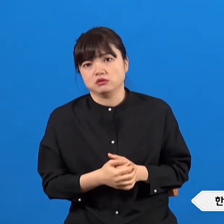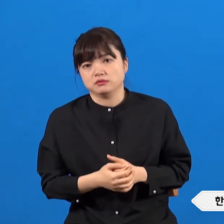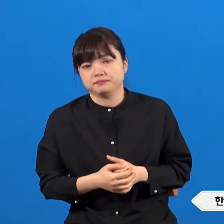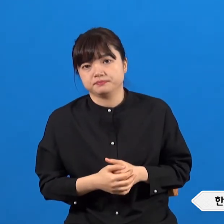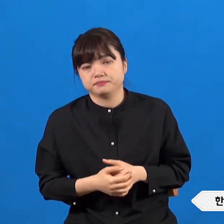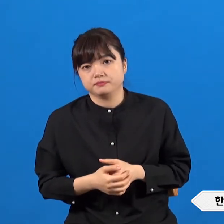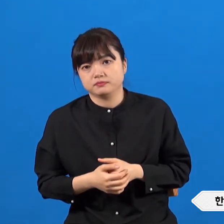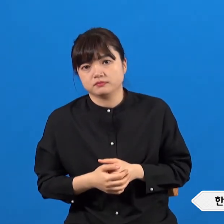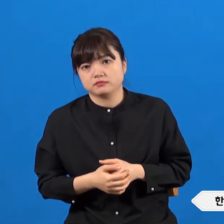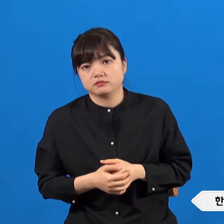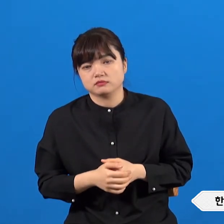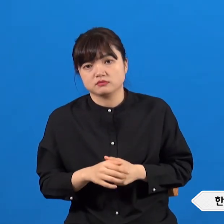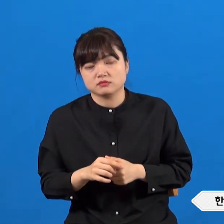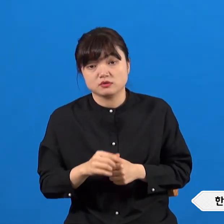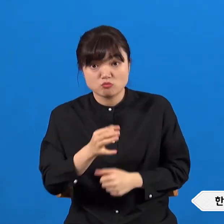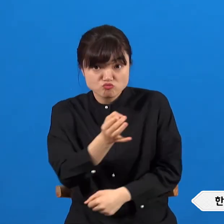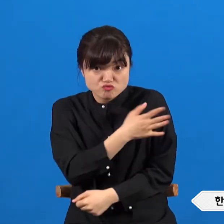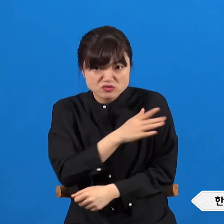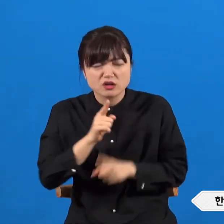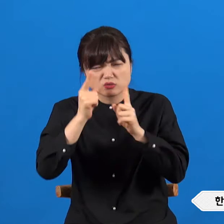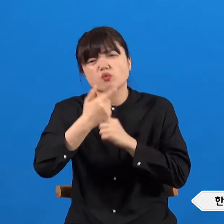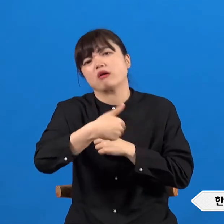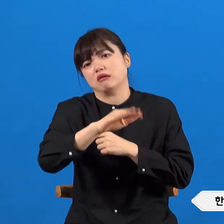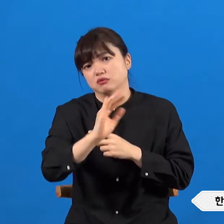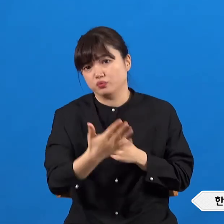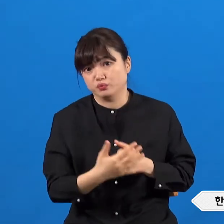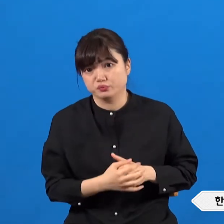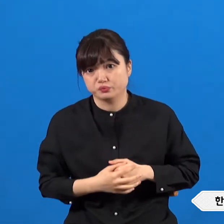죄 때문에 부자도 지옥에 떨어졌습니다.